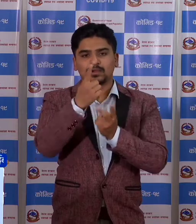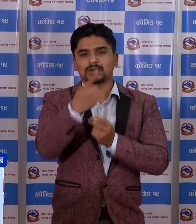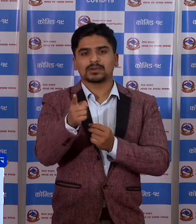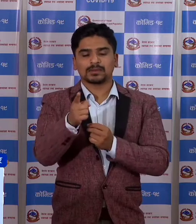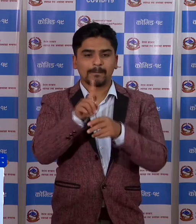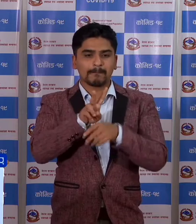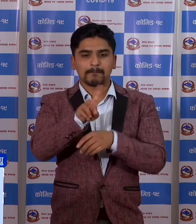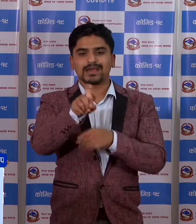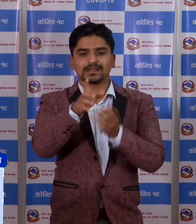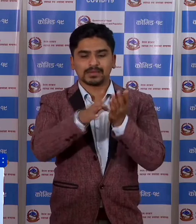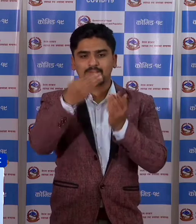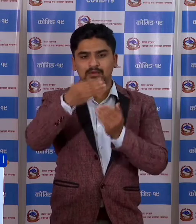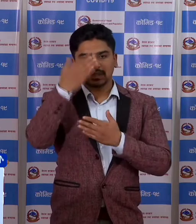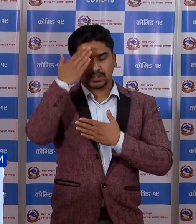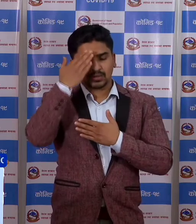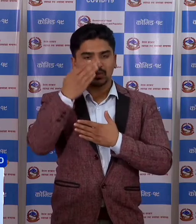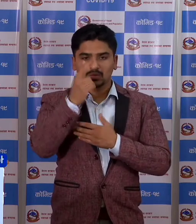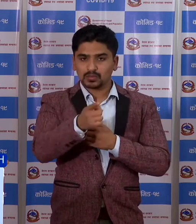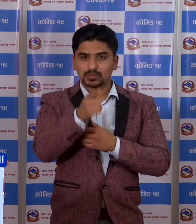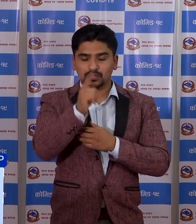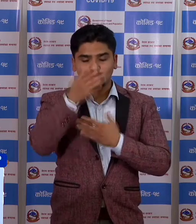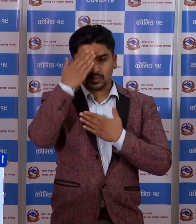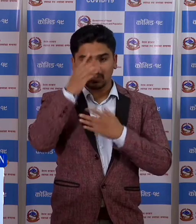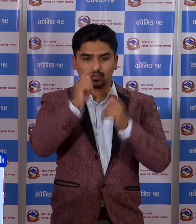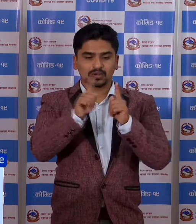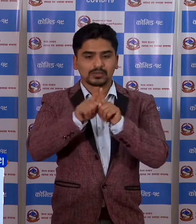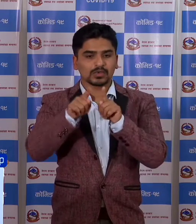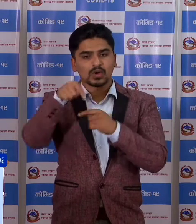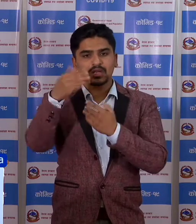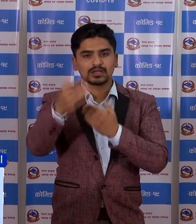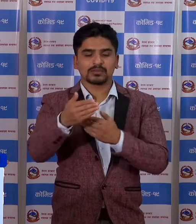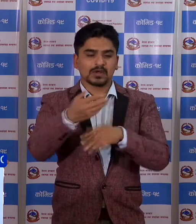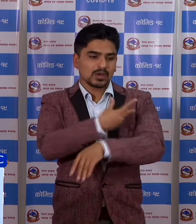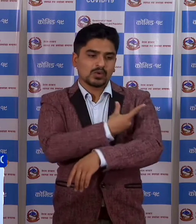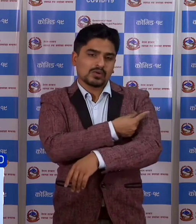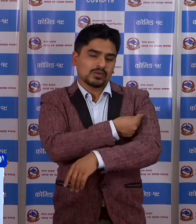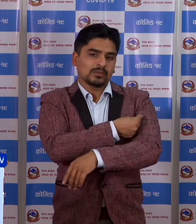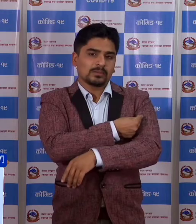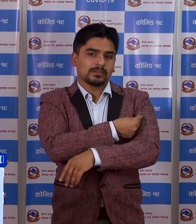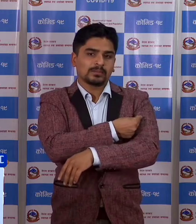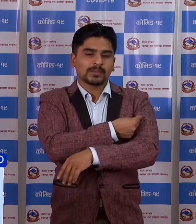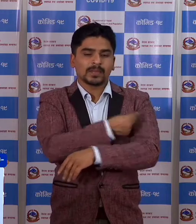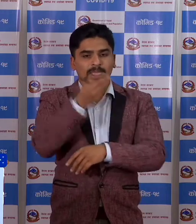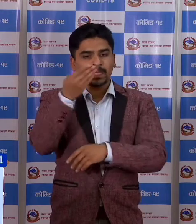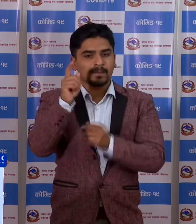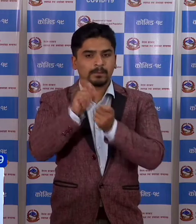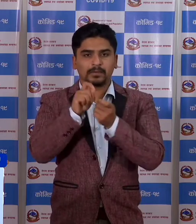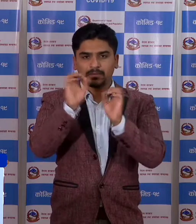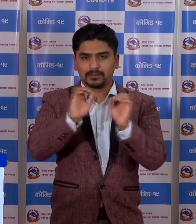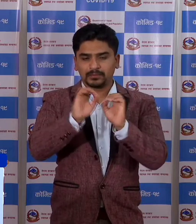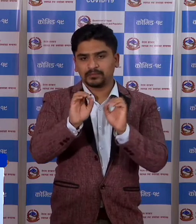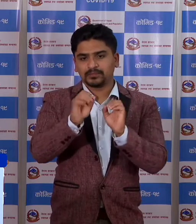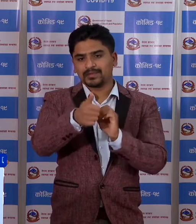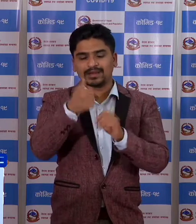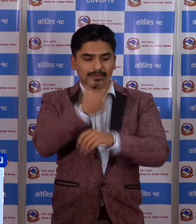एउटा भाइरसबाट हुने रोग हो। यो रोगको पनि कुनै पनि अहिलेसम्म भ्याक्सिन हुन सकेको छैन,